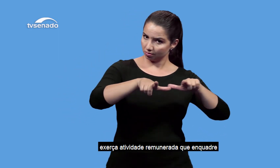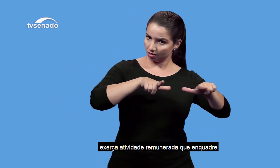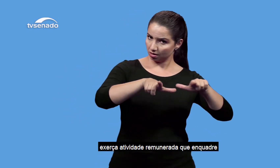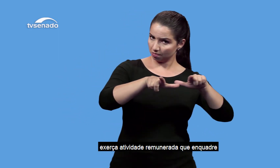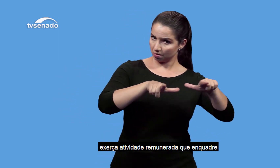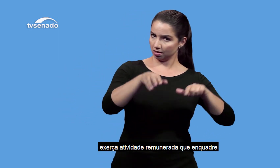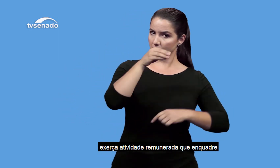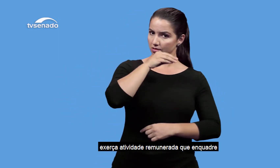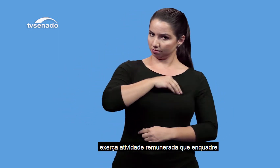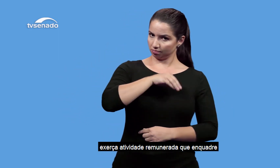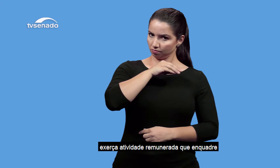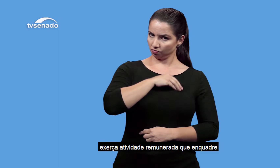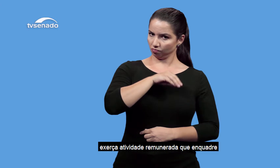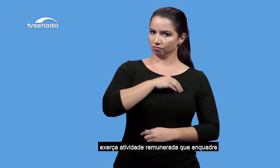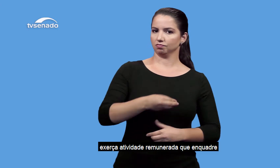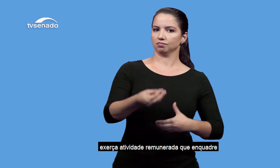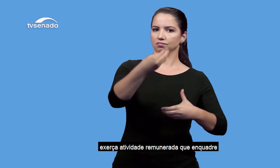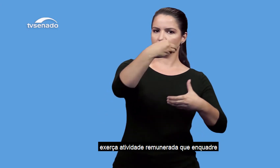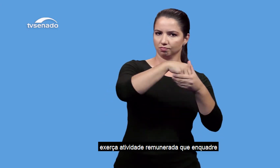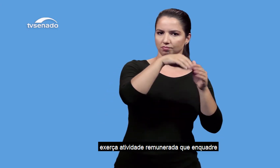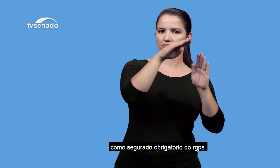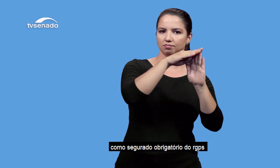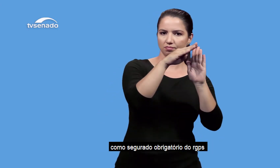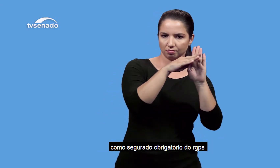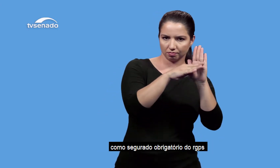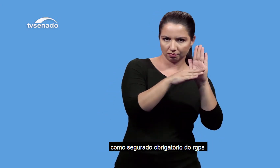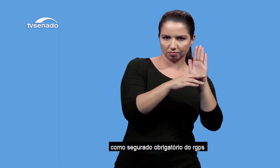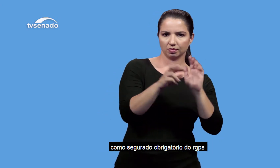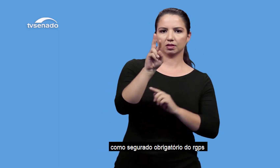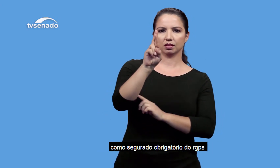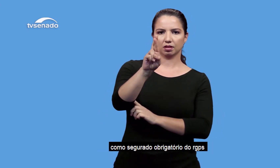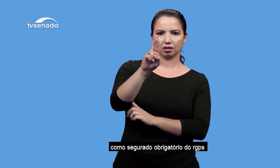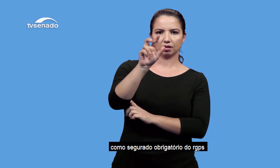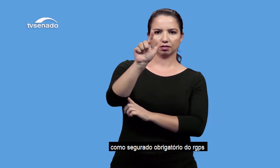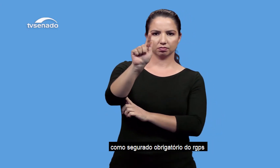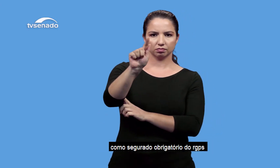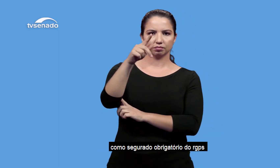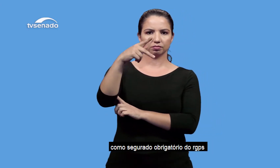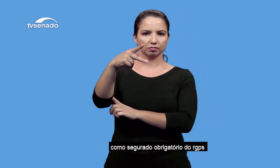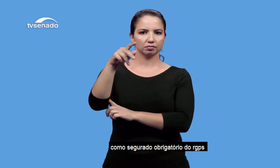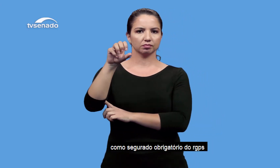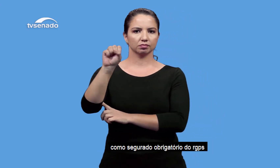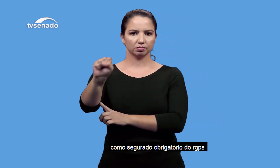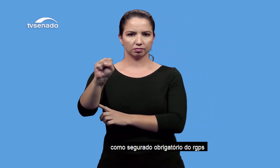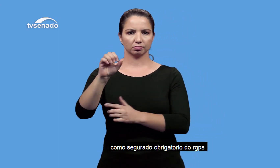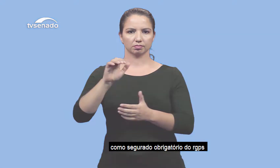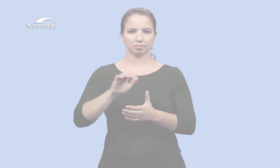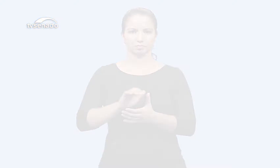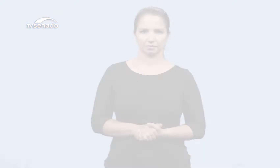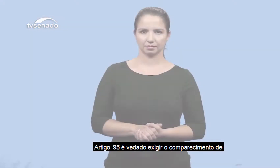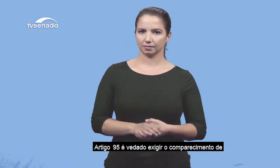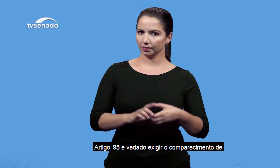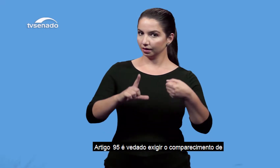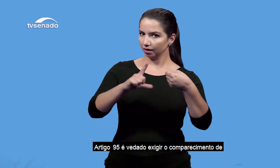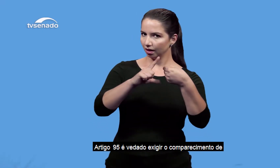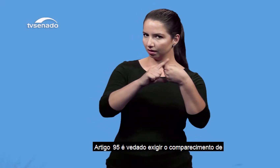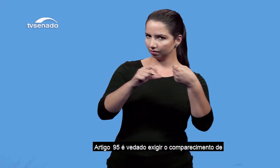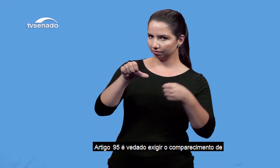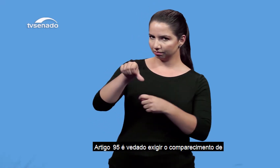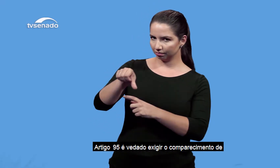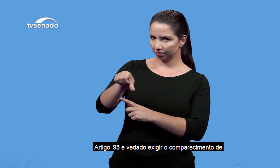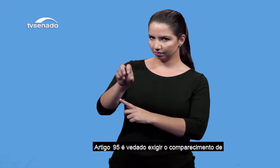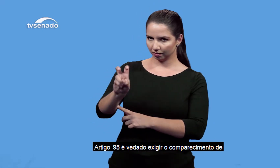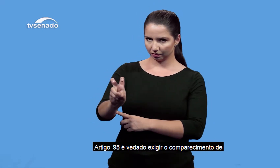exerça atividade remunerada que enquadre como segurado obrigatório do rgps artigo